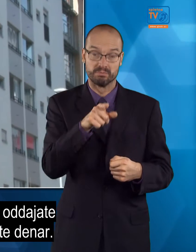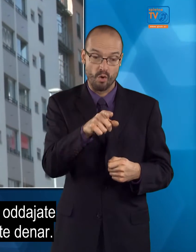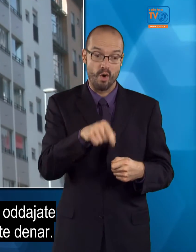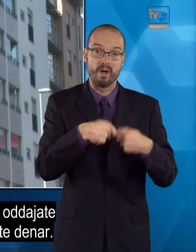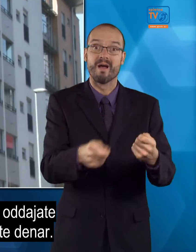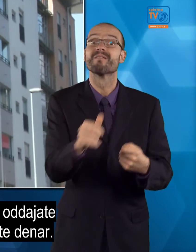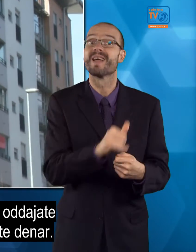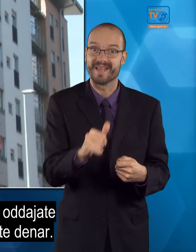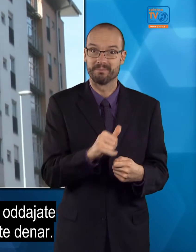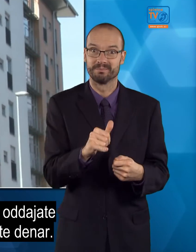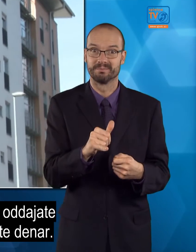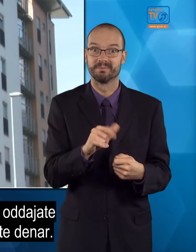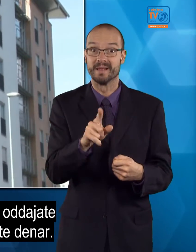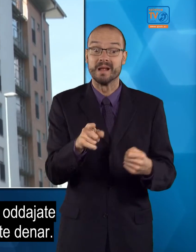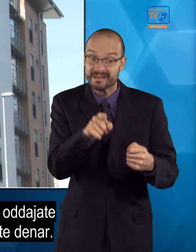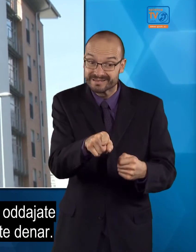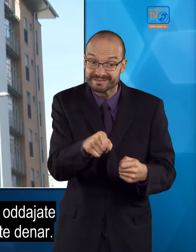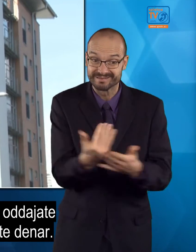prejemate denar.